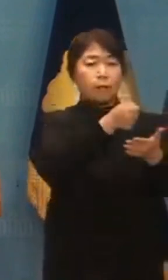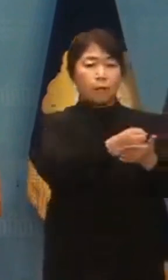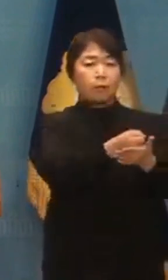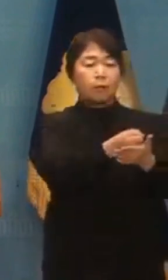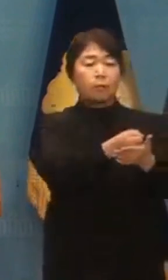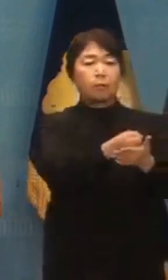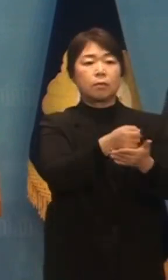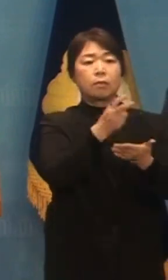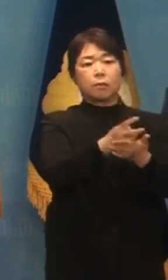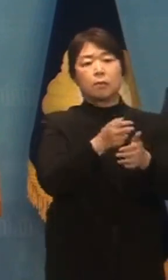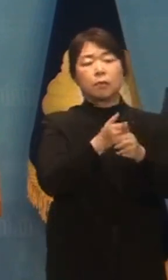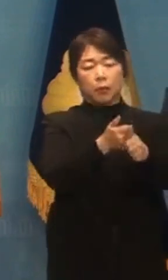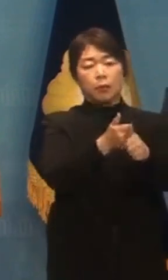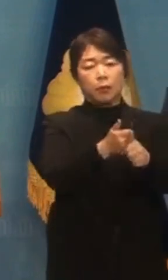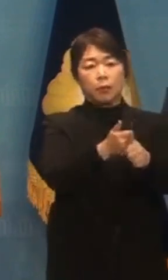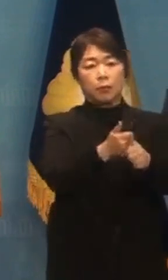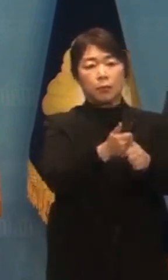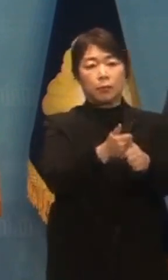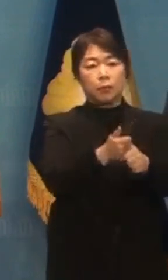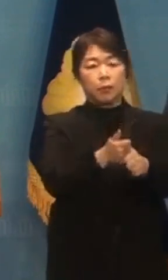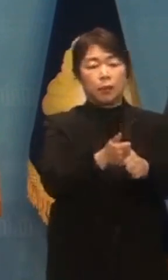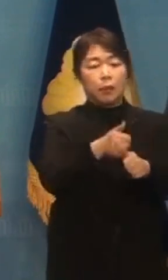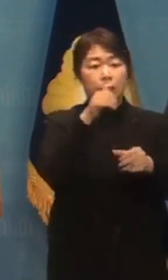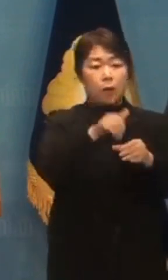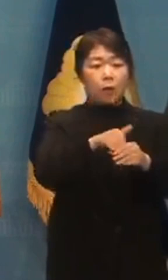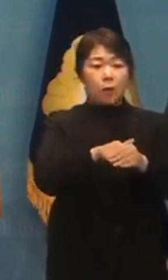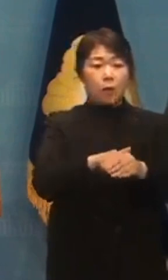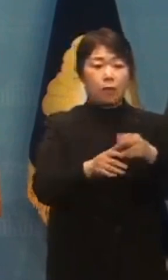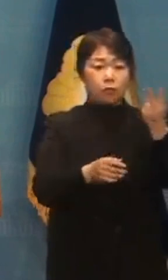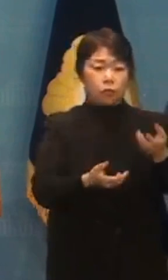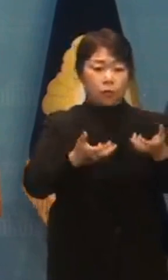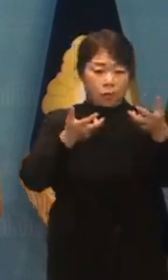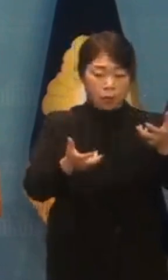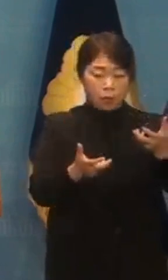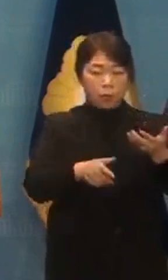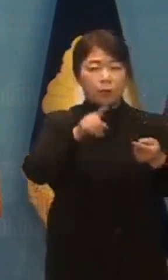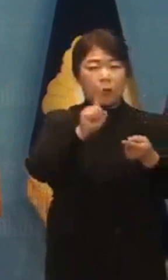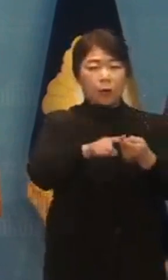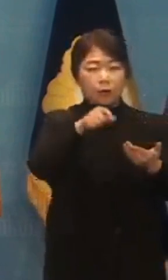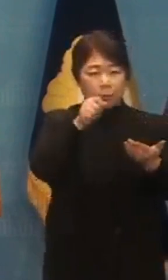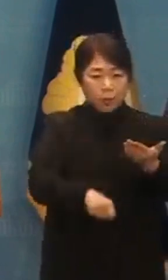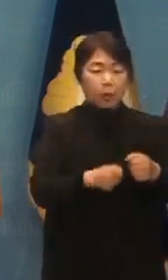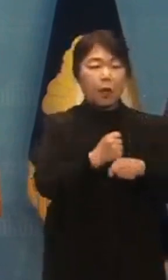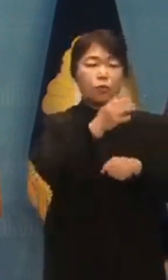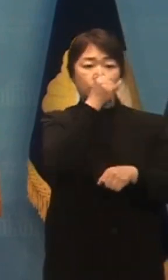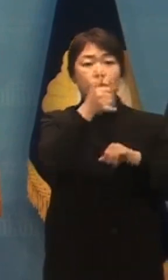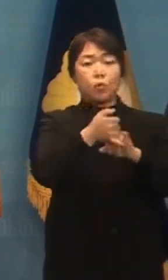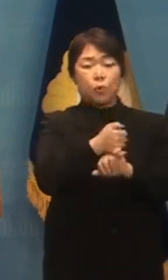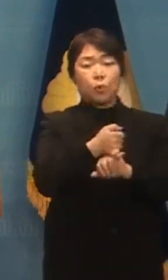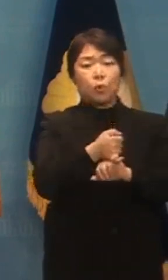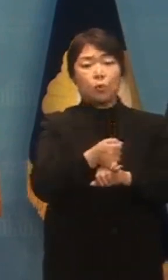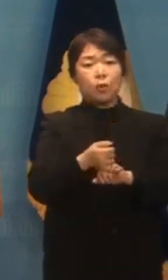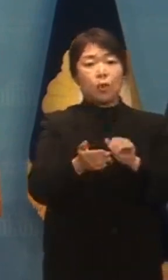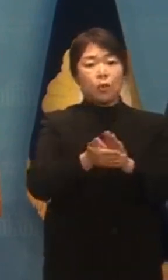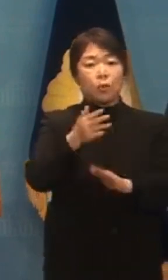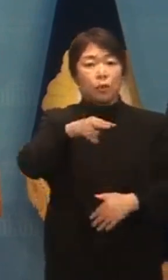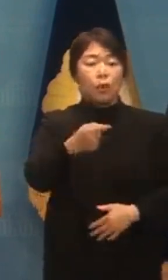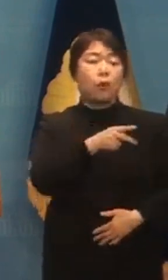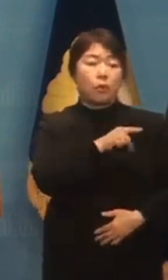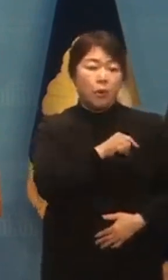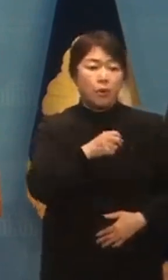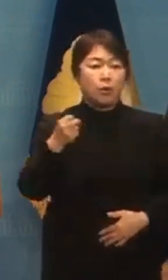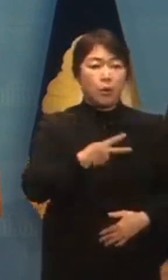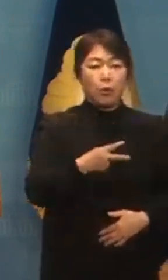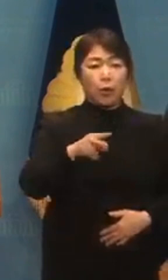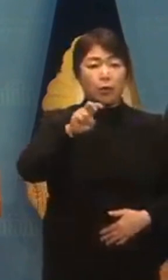합리적인 분구안을 수용해 주시기를 우리 시도 의원님들 그리고 28만 순천